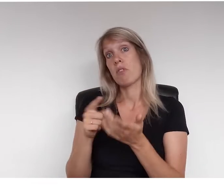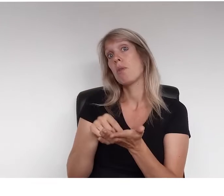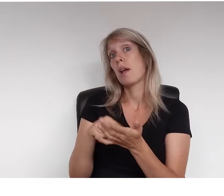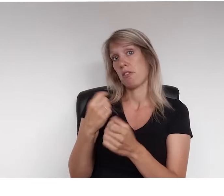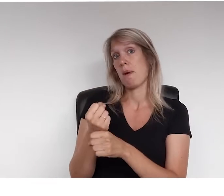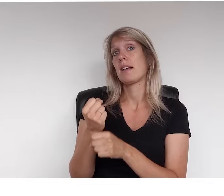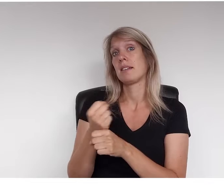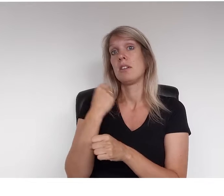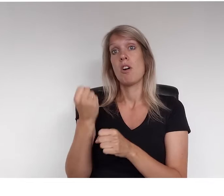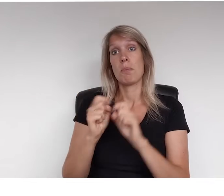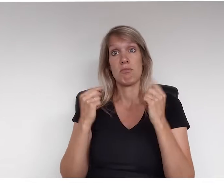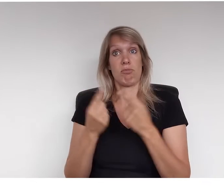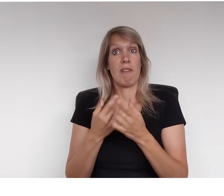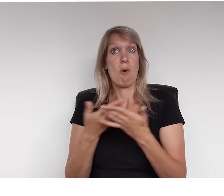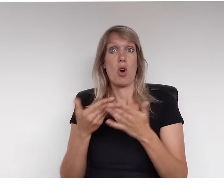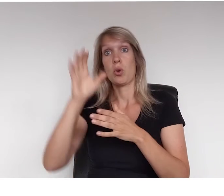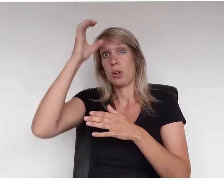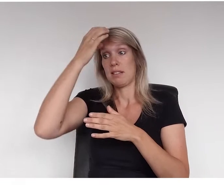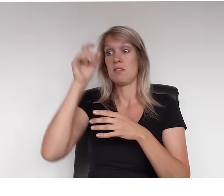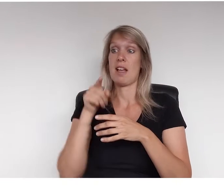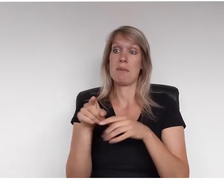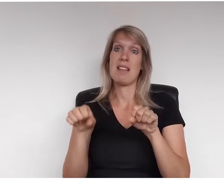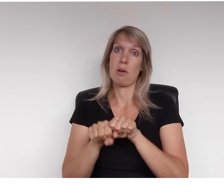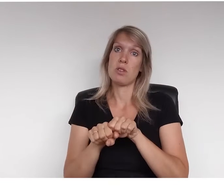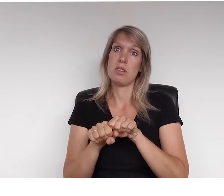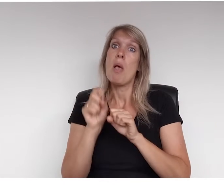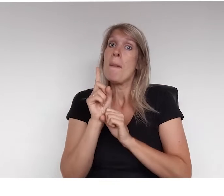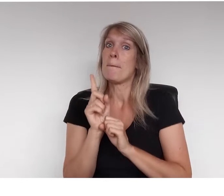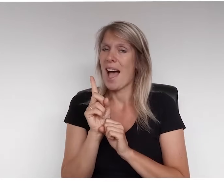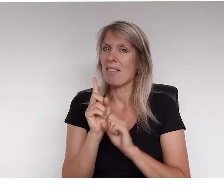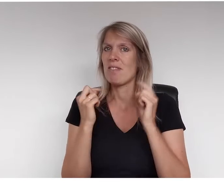Heere God. Want wij mogen ook creatief met het hout zijn. Ja. Maar ja, we moeten er wel voor zorgen dat we